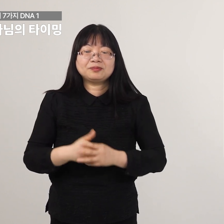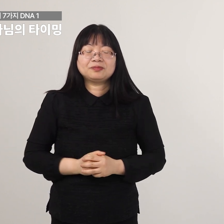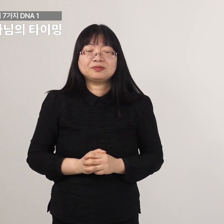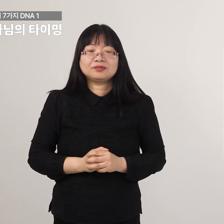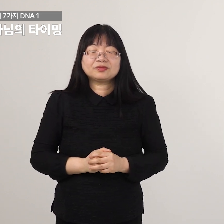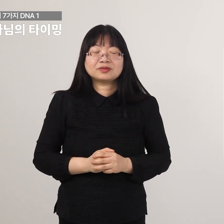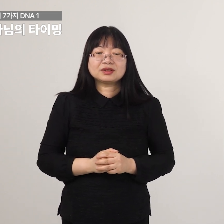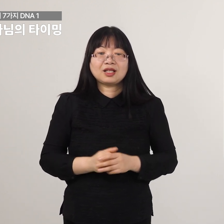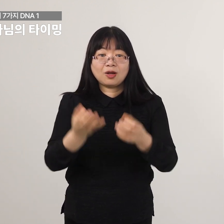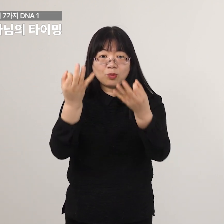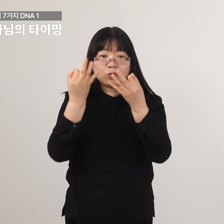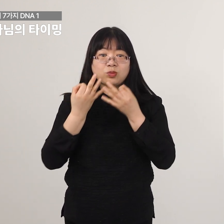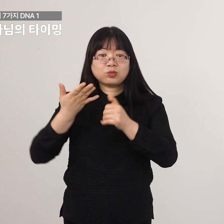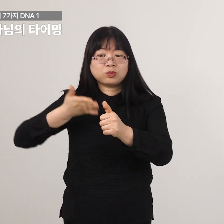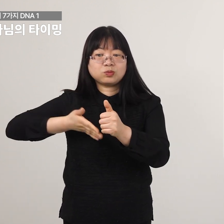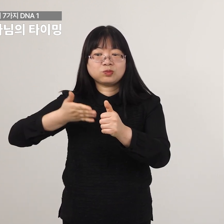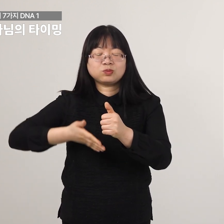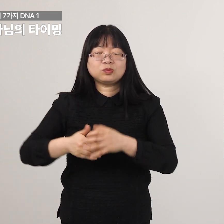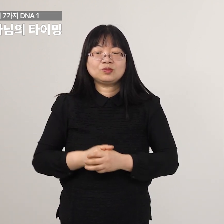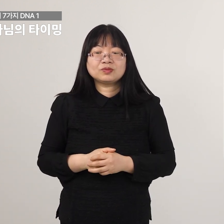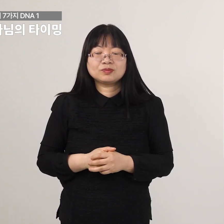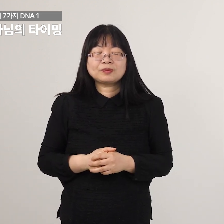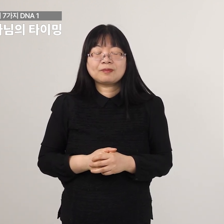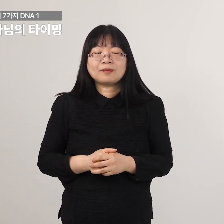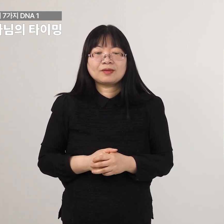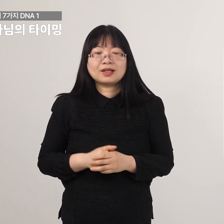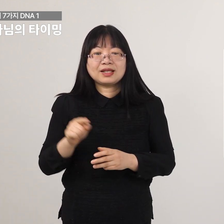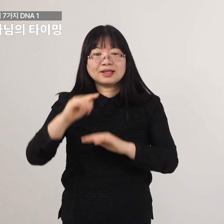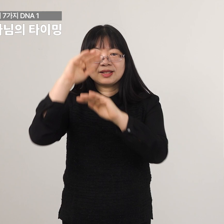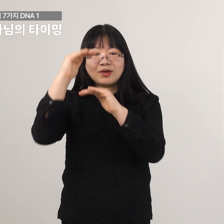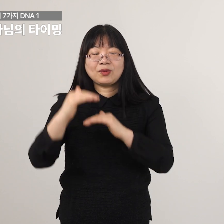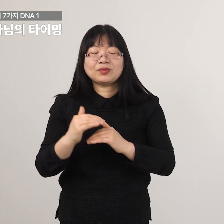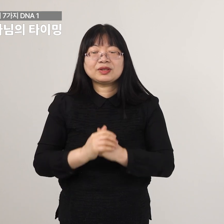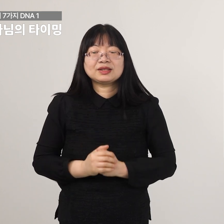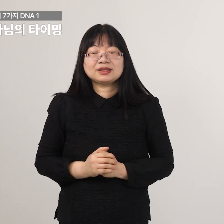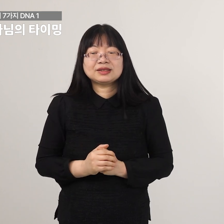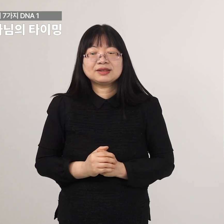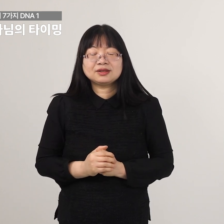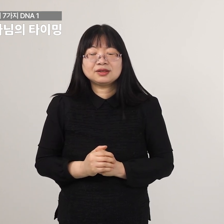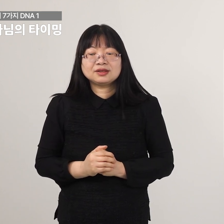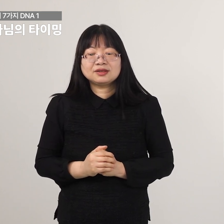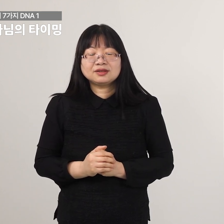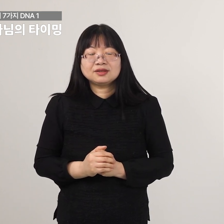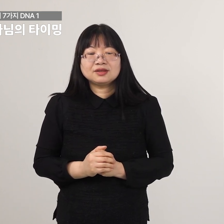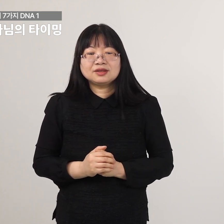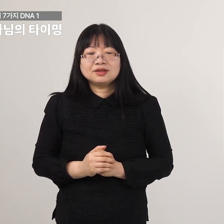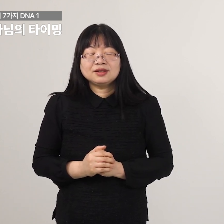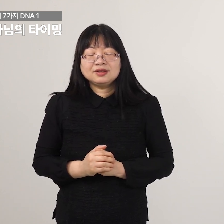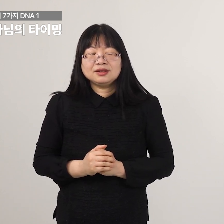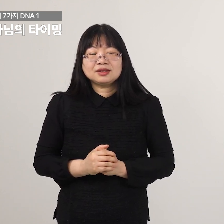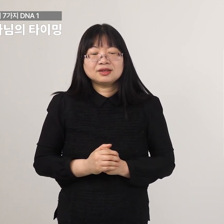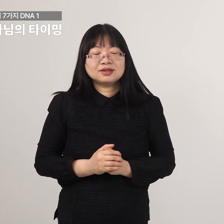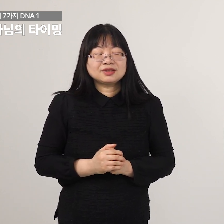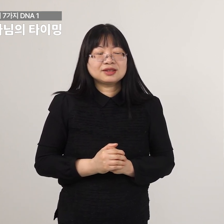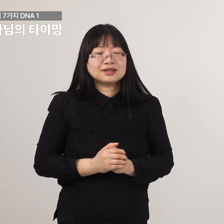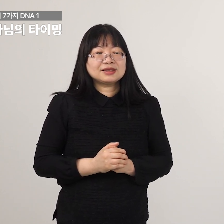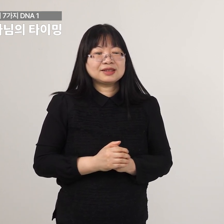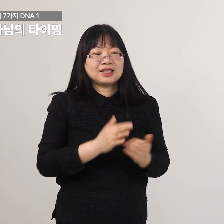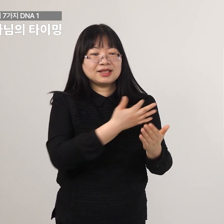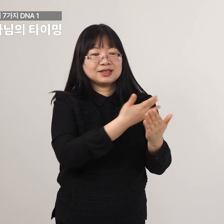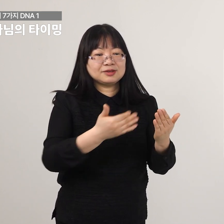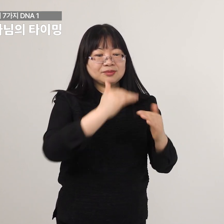말씀하시니라. 자, 앞을 잠깐 보십시다. 이 부분이 맥락적 측면에서 이해가 돼야 돼요.